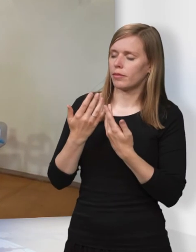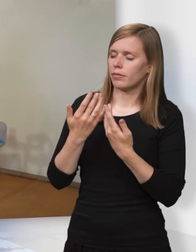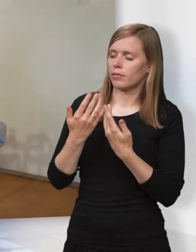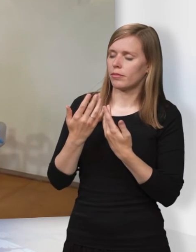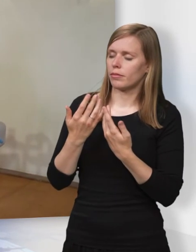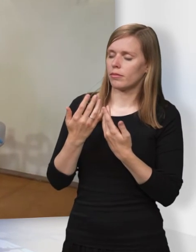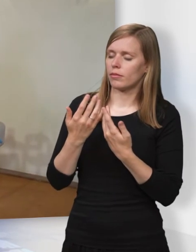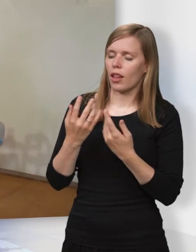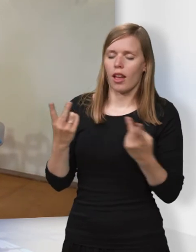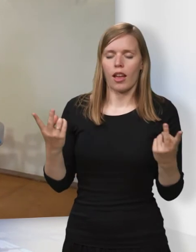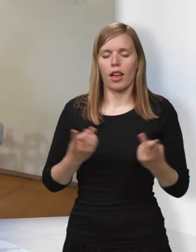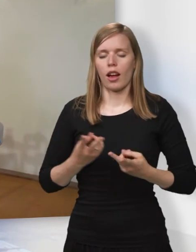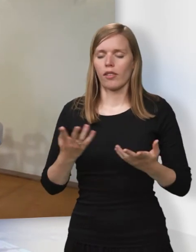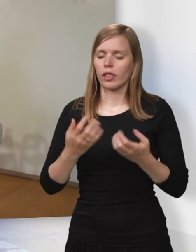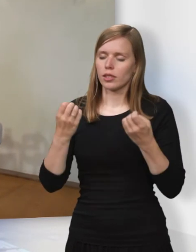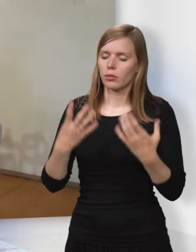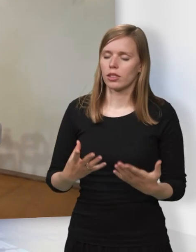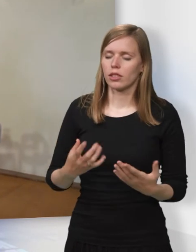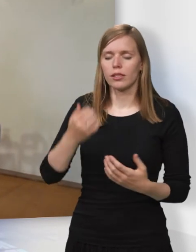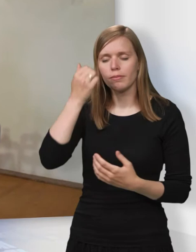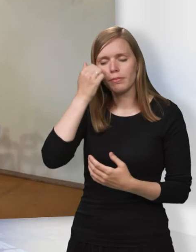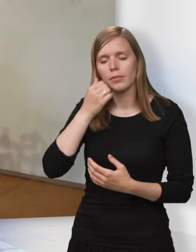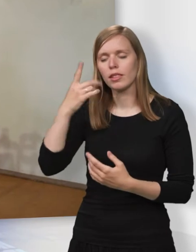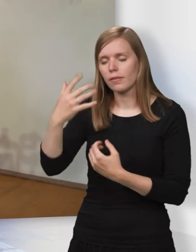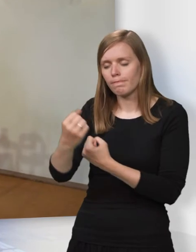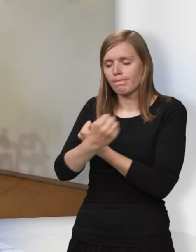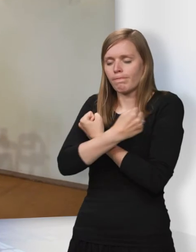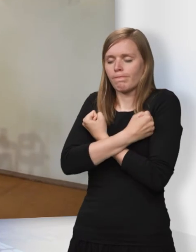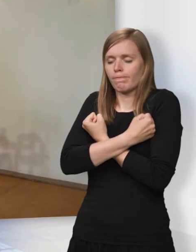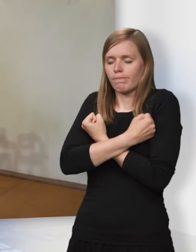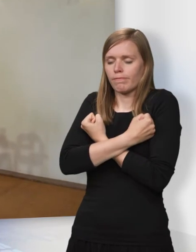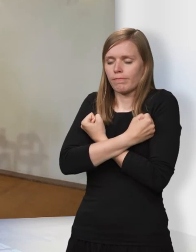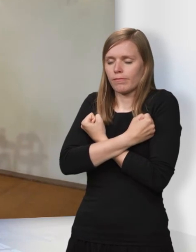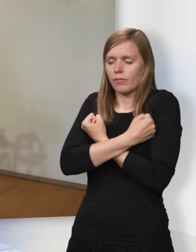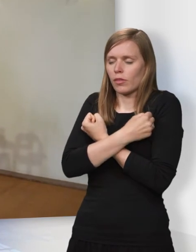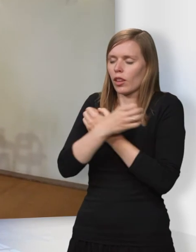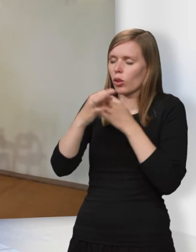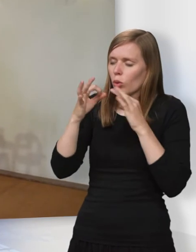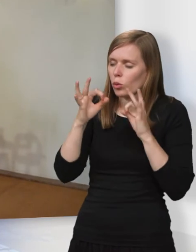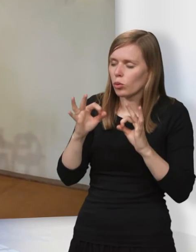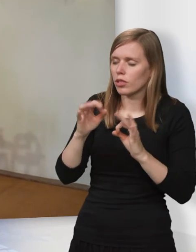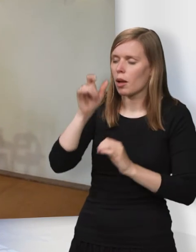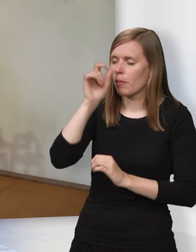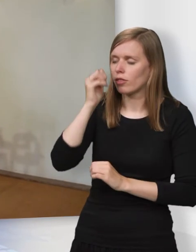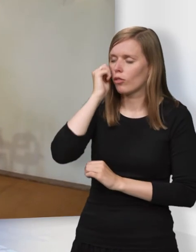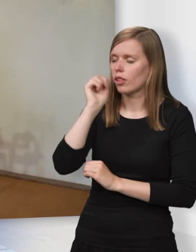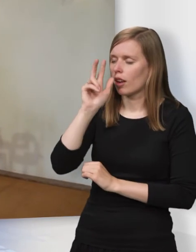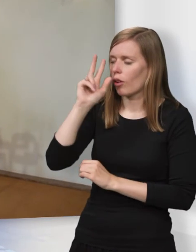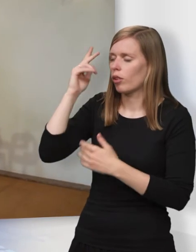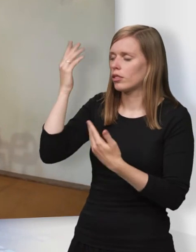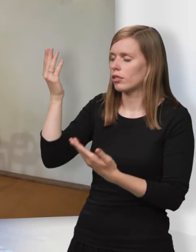Was auch geschieht, halte du uns fest, guter, menschenfreundlicher Gott.